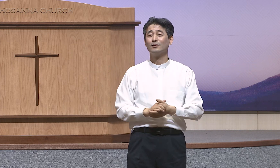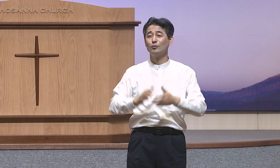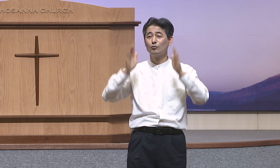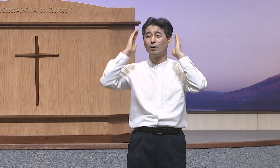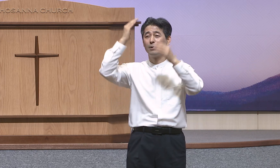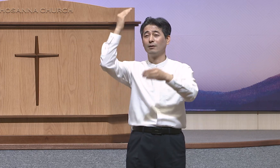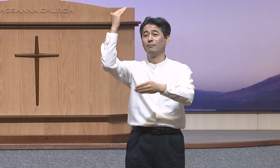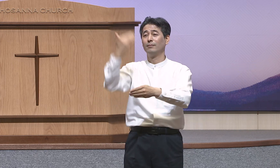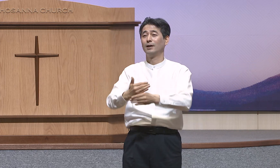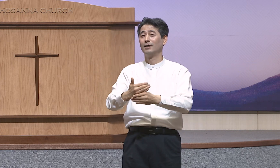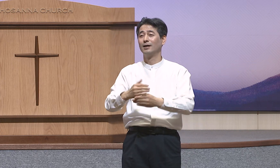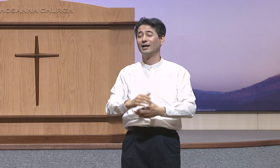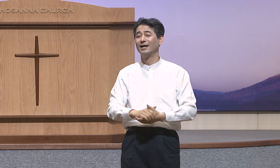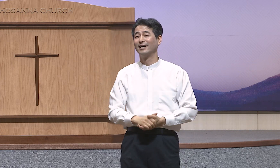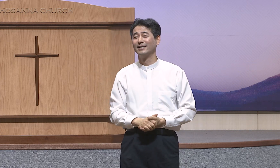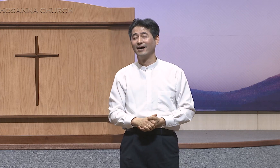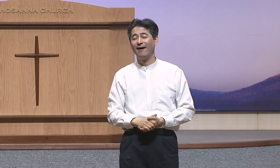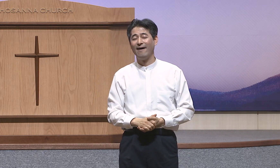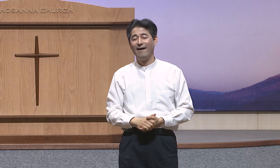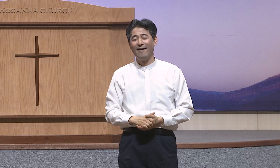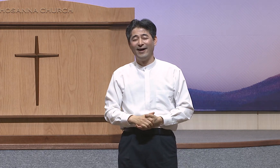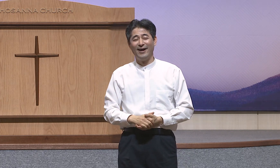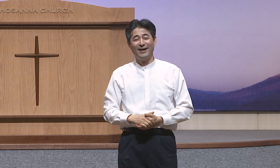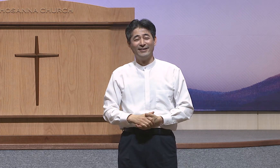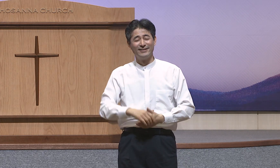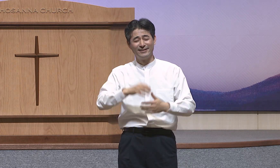다시금 이제 수업도 폐강이 되고 막 하면서